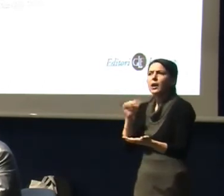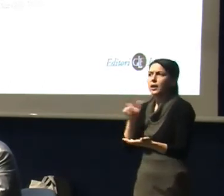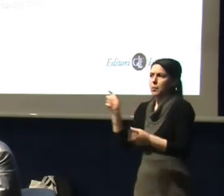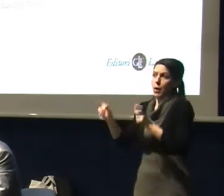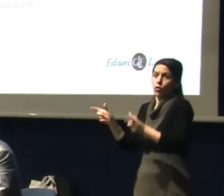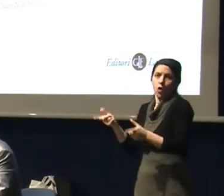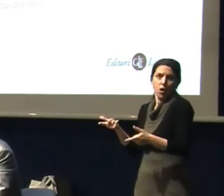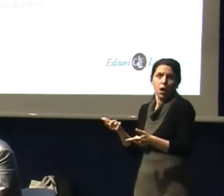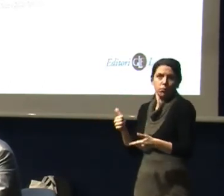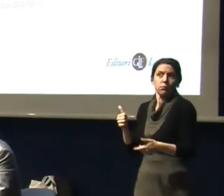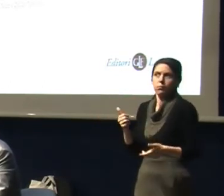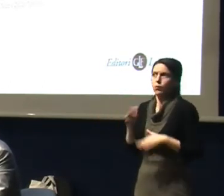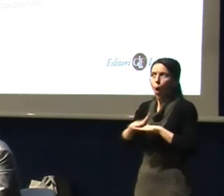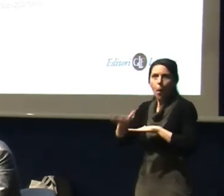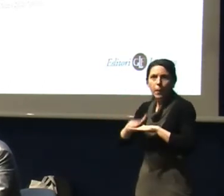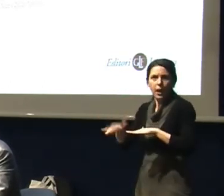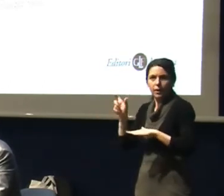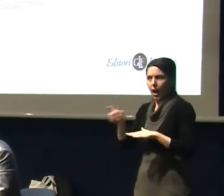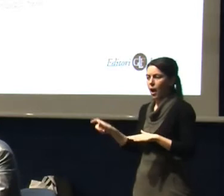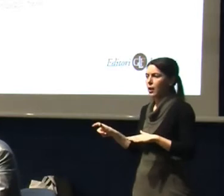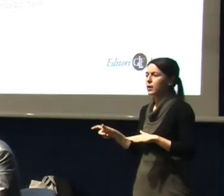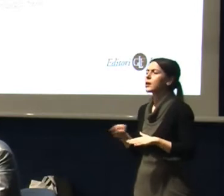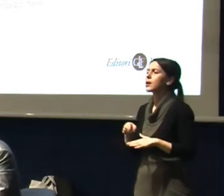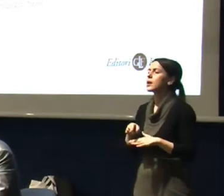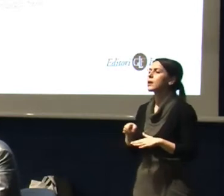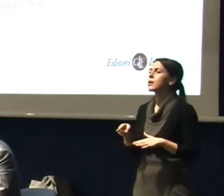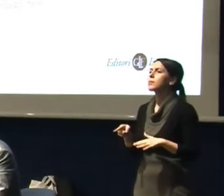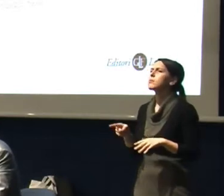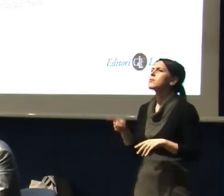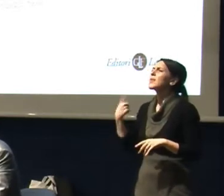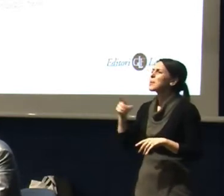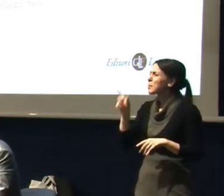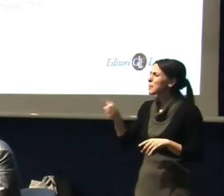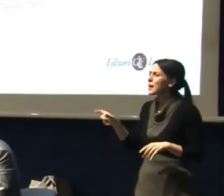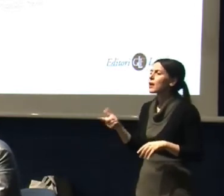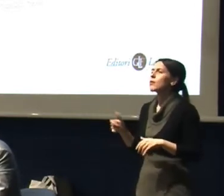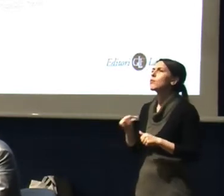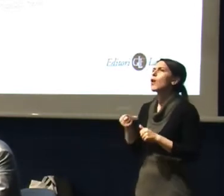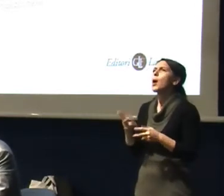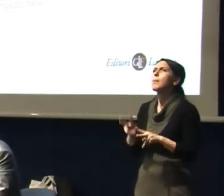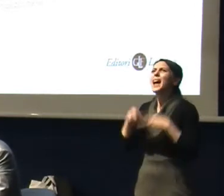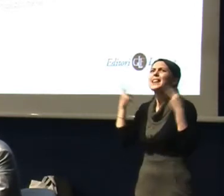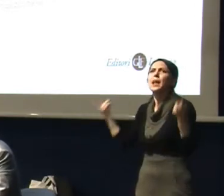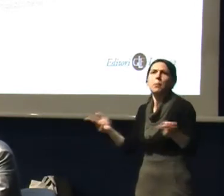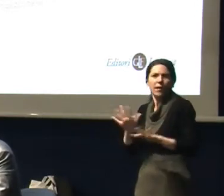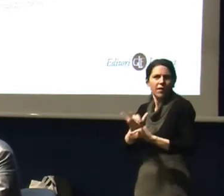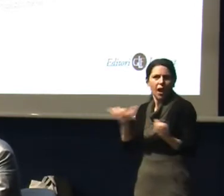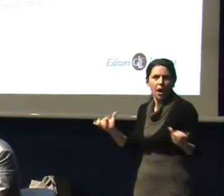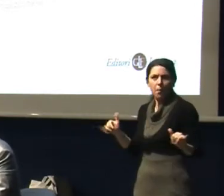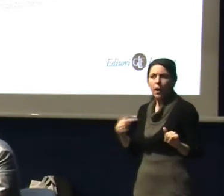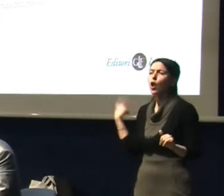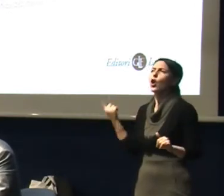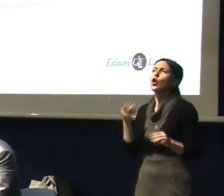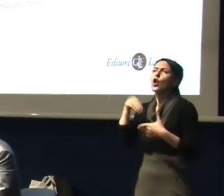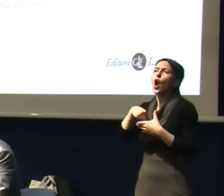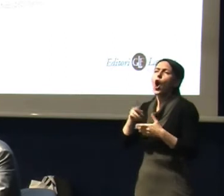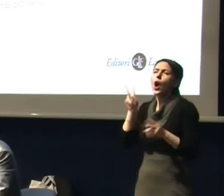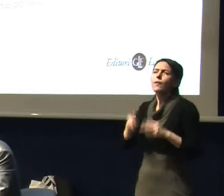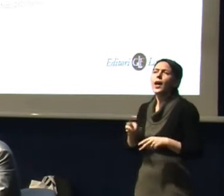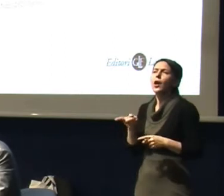competenti e che non semplificano quasi mai e anzi noi diciamo che è benvenuta